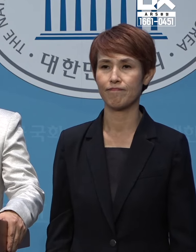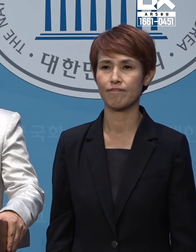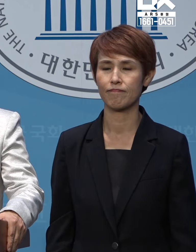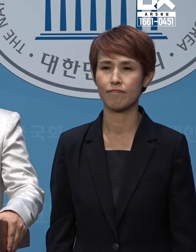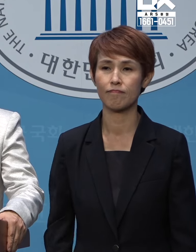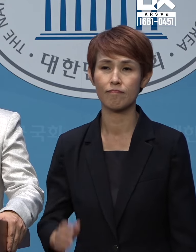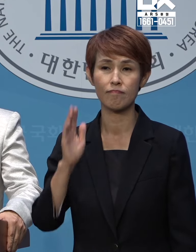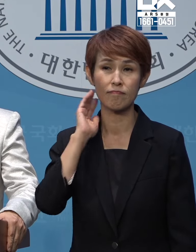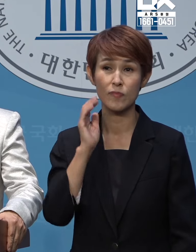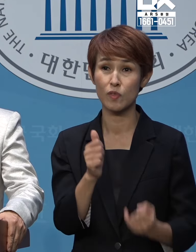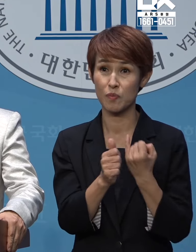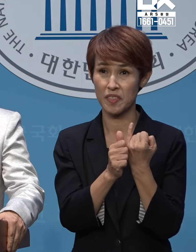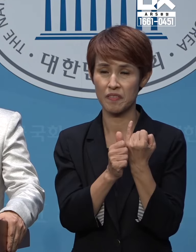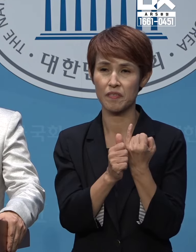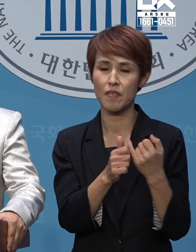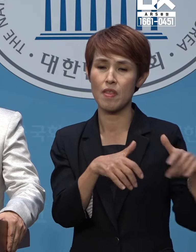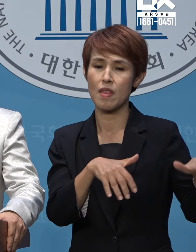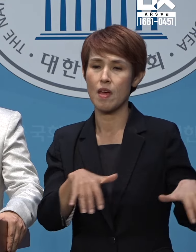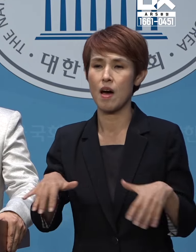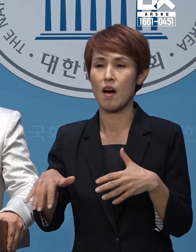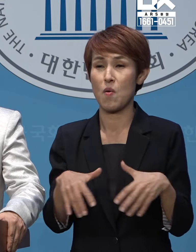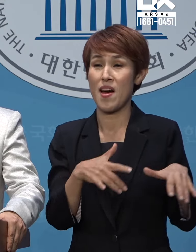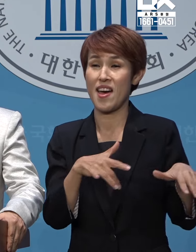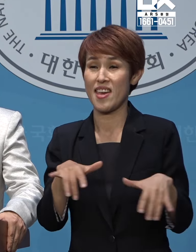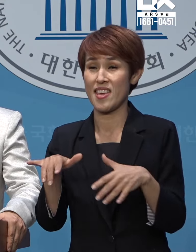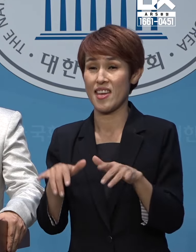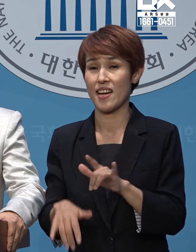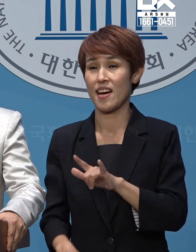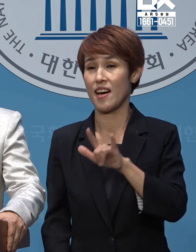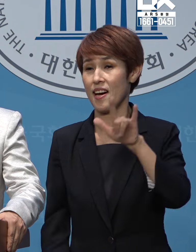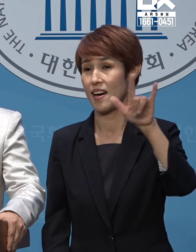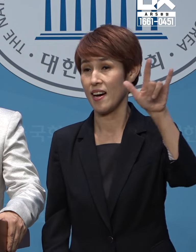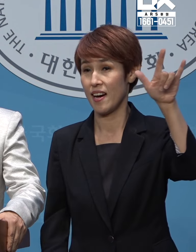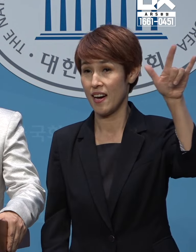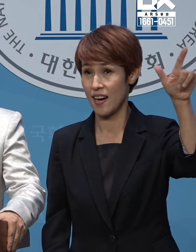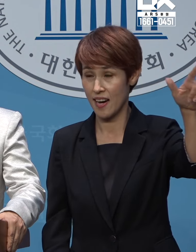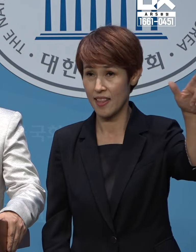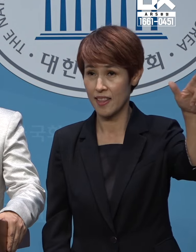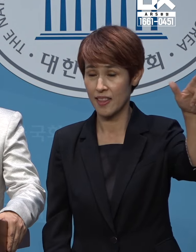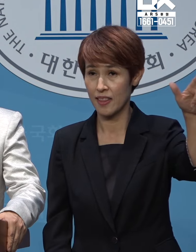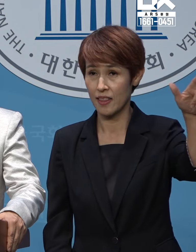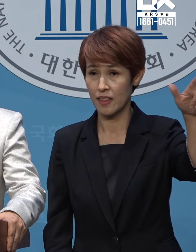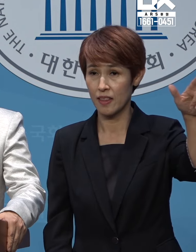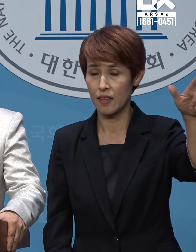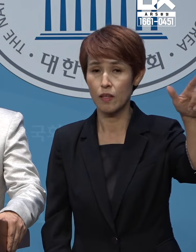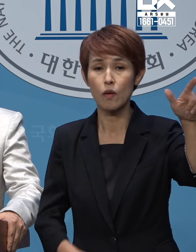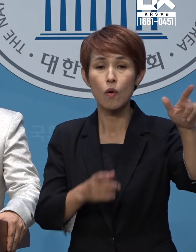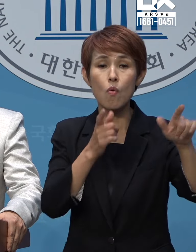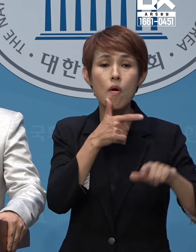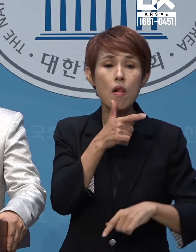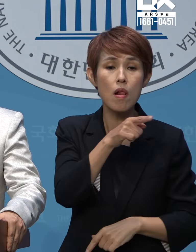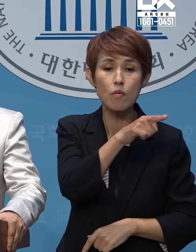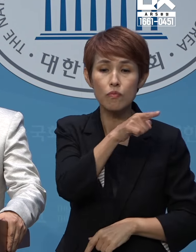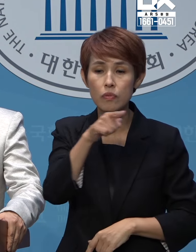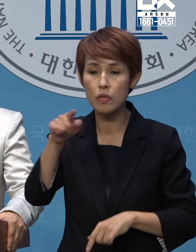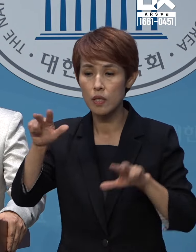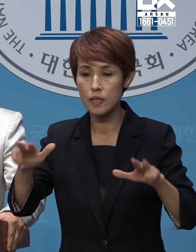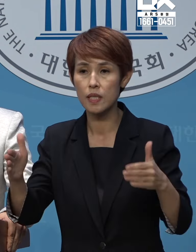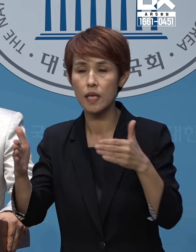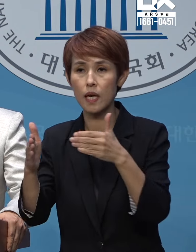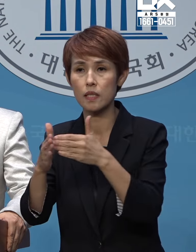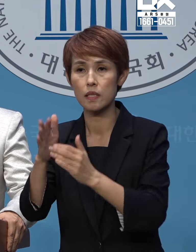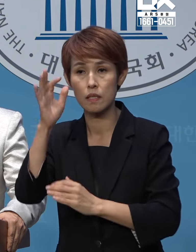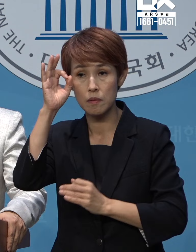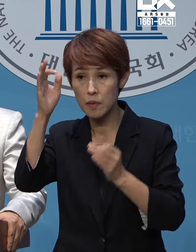김건희 여사가 하와이로 출국한 그 첫 주간 월요일부터 오늘까지 열흘이